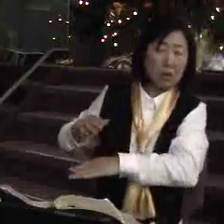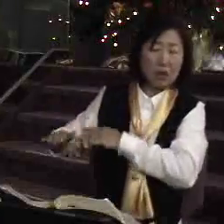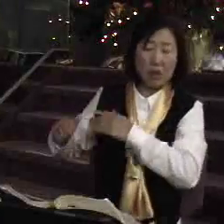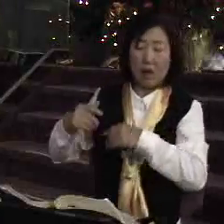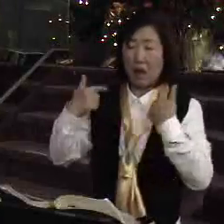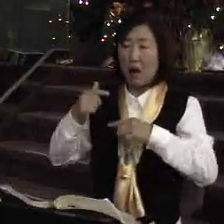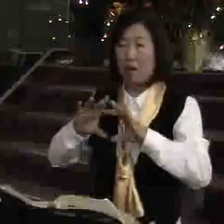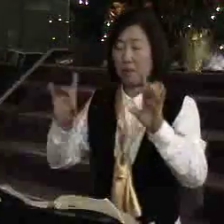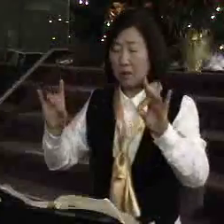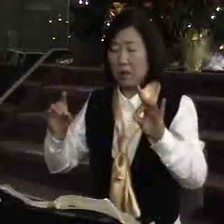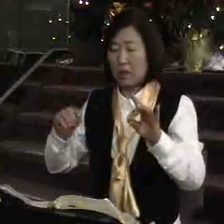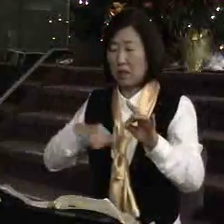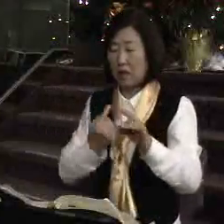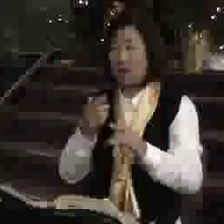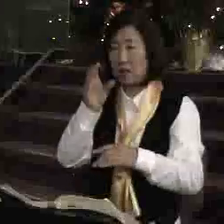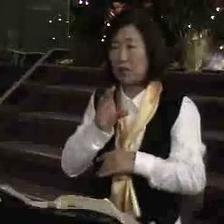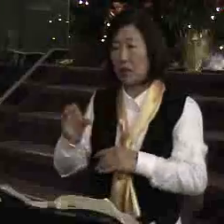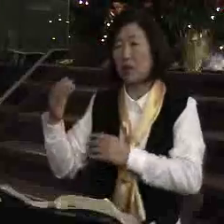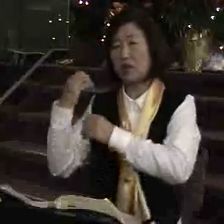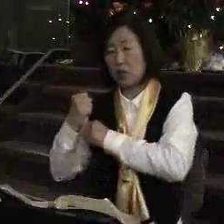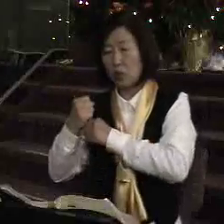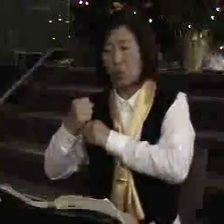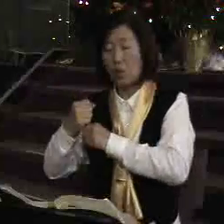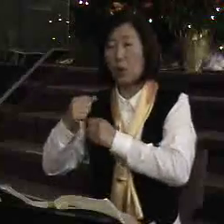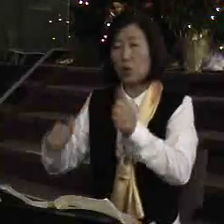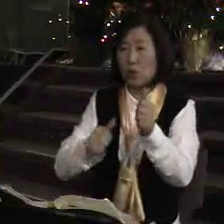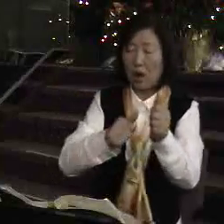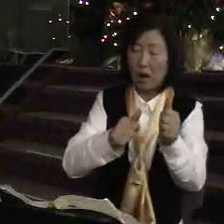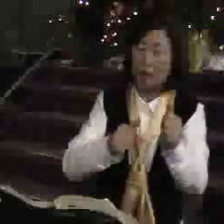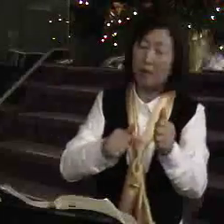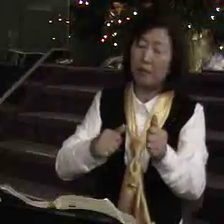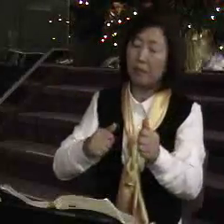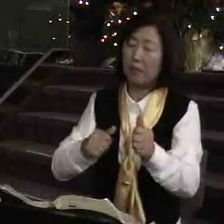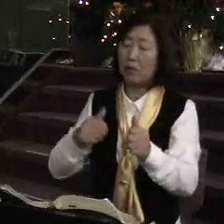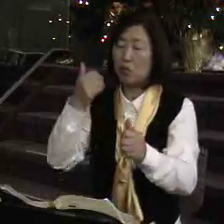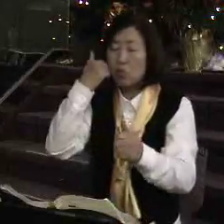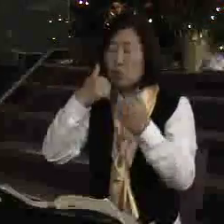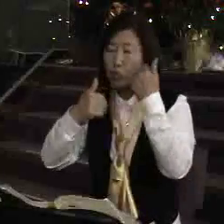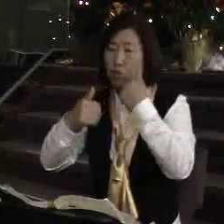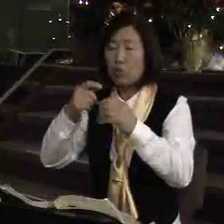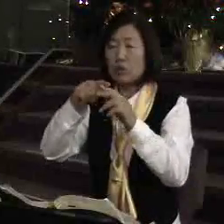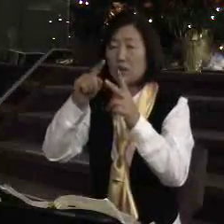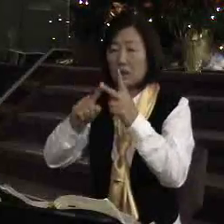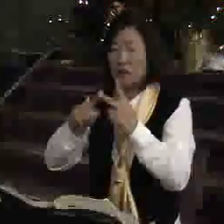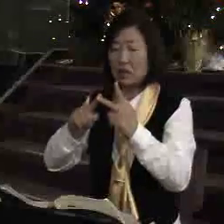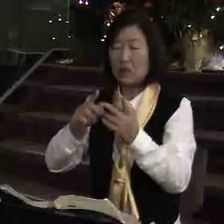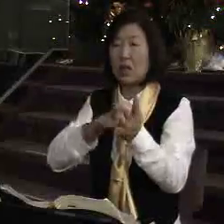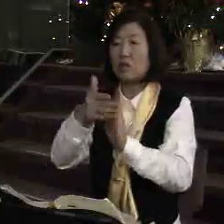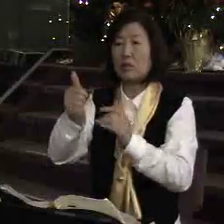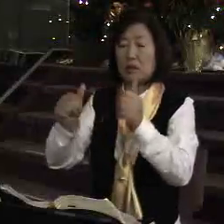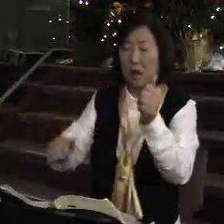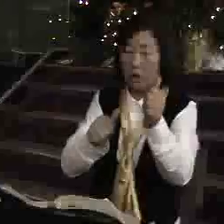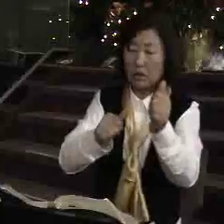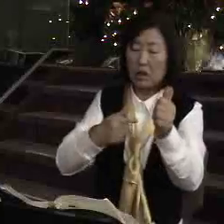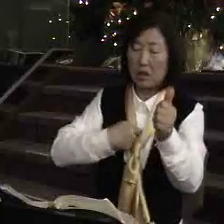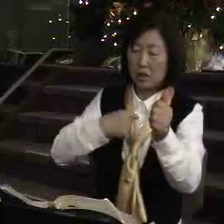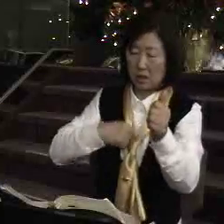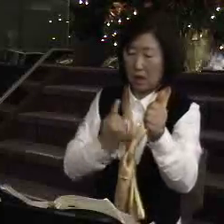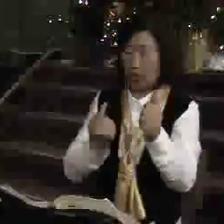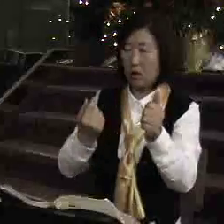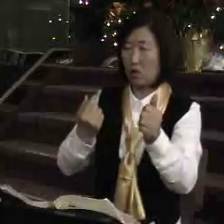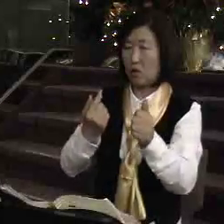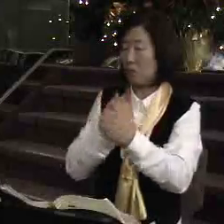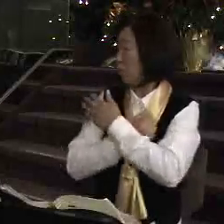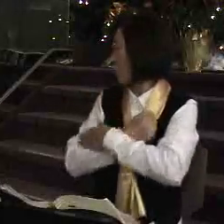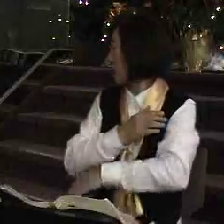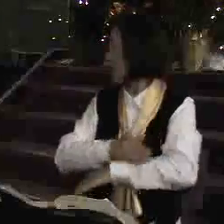제 십자가를 지고 나를 쫓을 것이니라. 아무든지 나를 따라오려거든 자기를 부인하고 날마다 제 십자가를